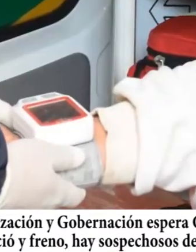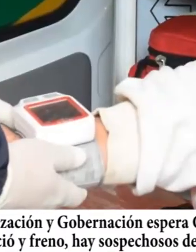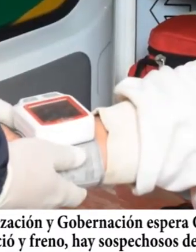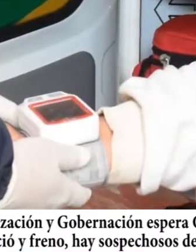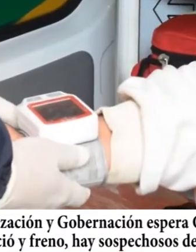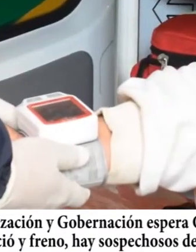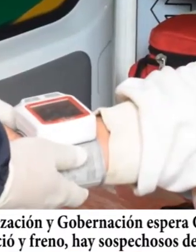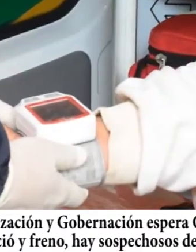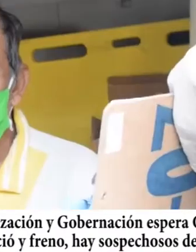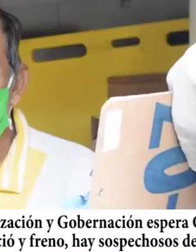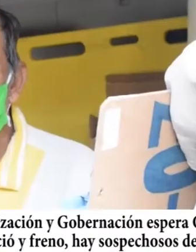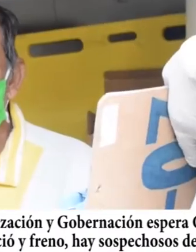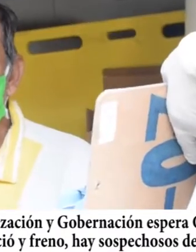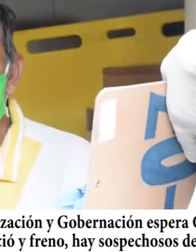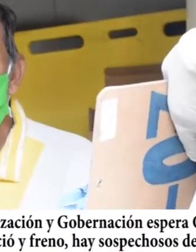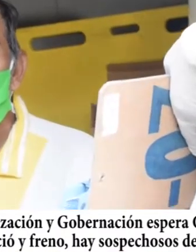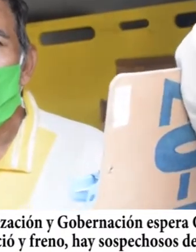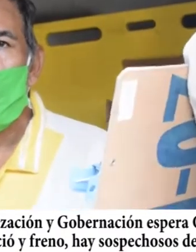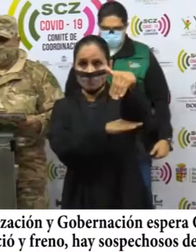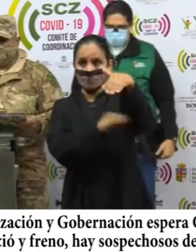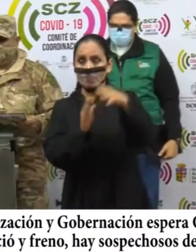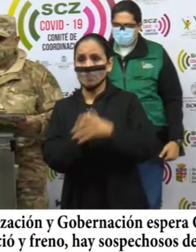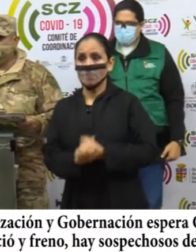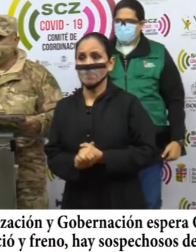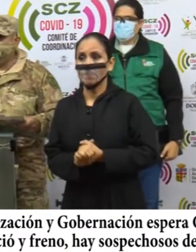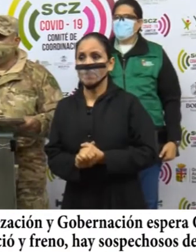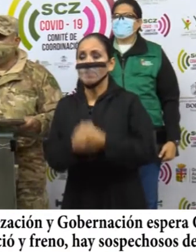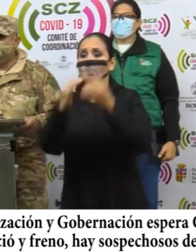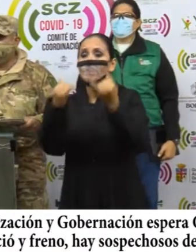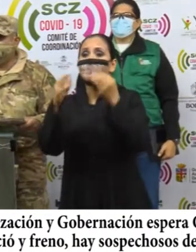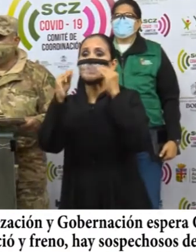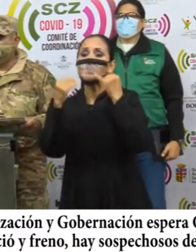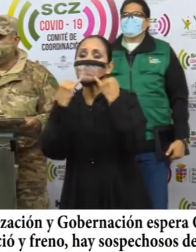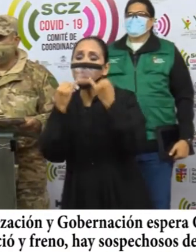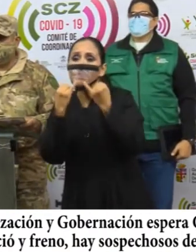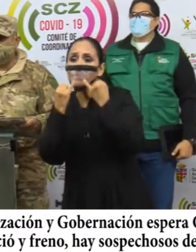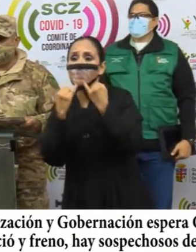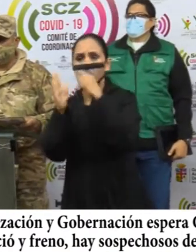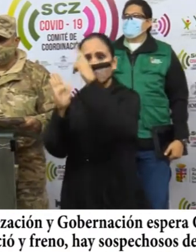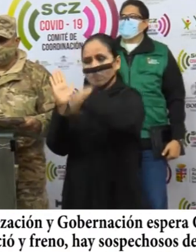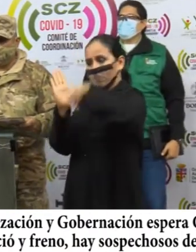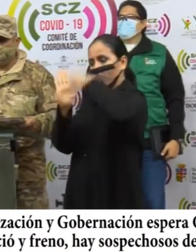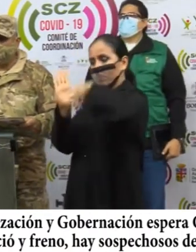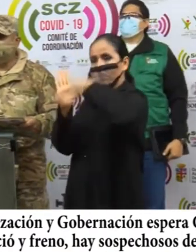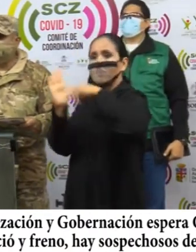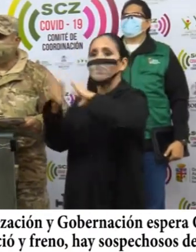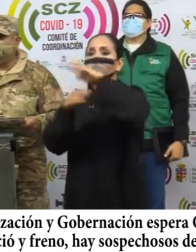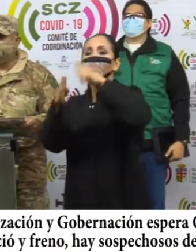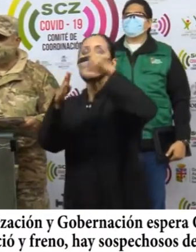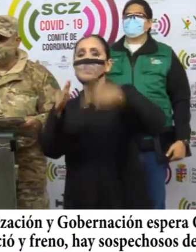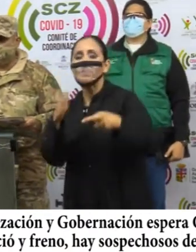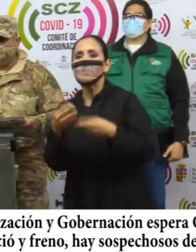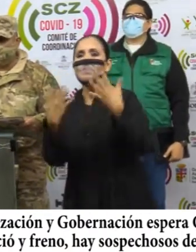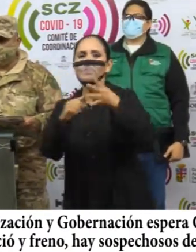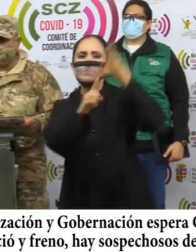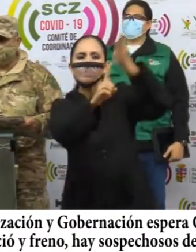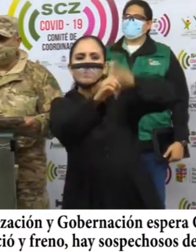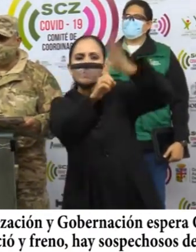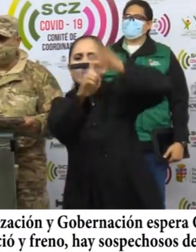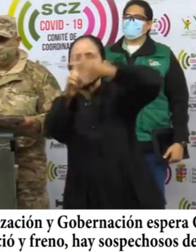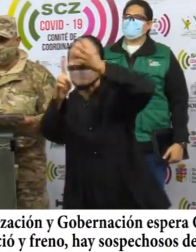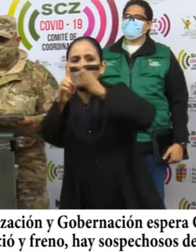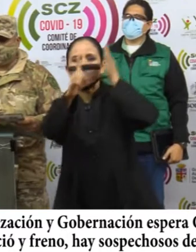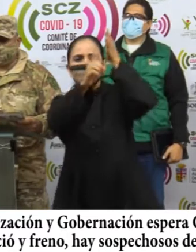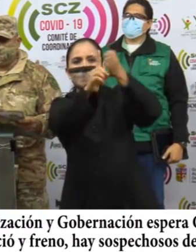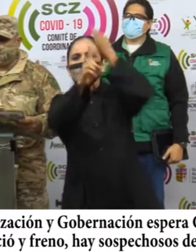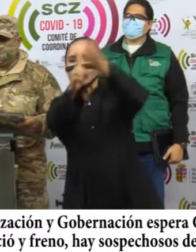emergencias todos los días. A continuación voy a dar lectura a los resultados obtenidos del rastrillaje